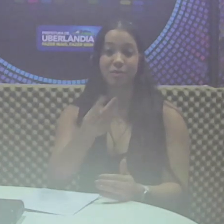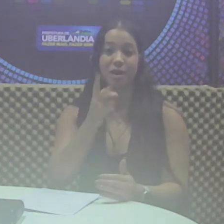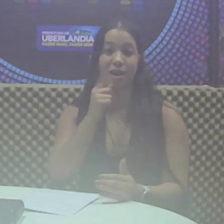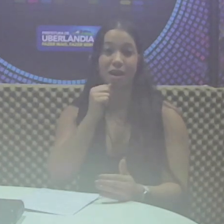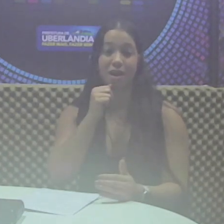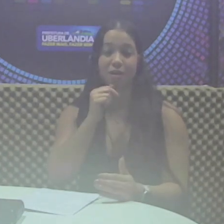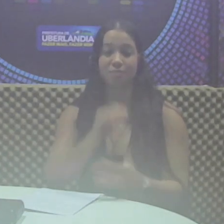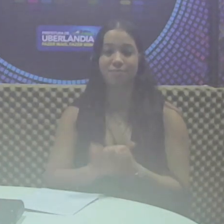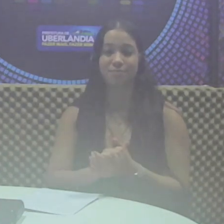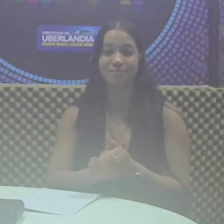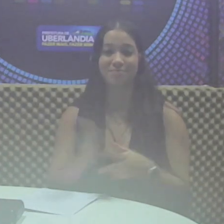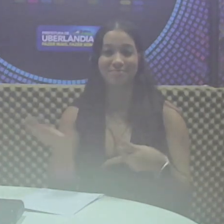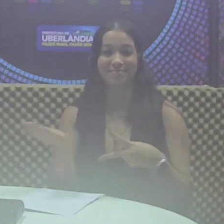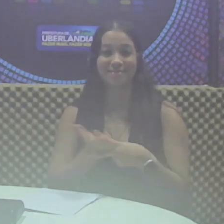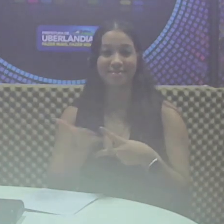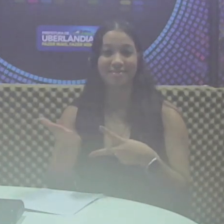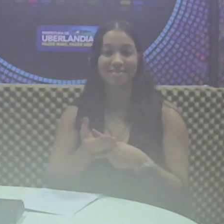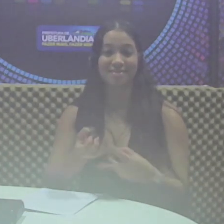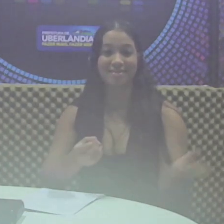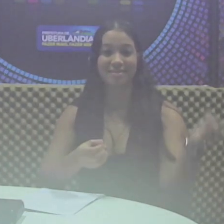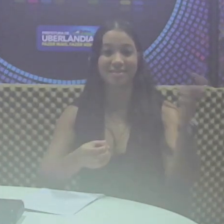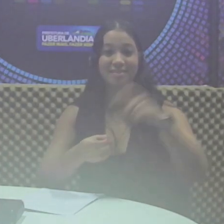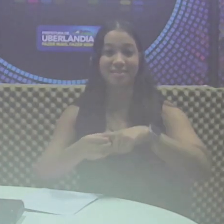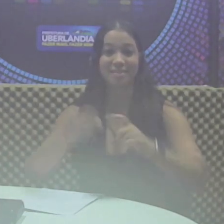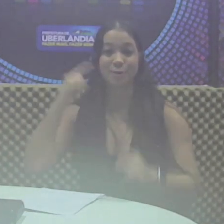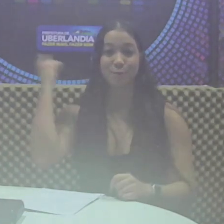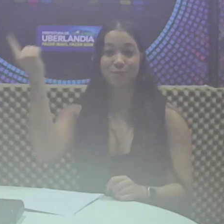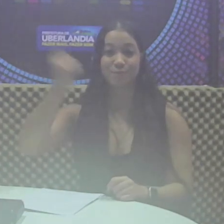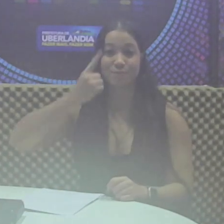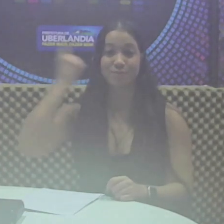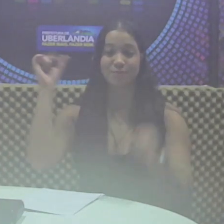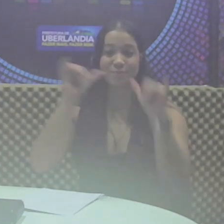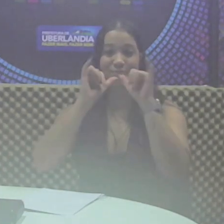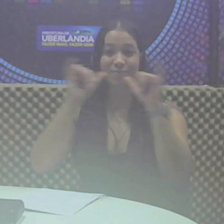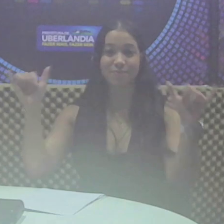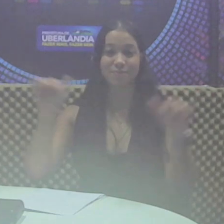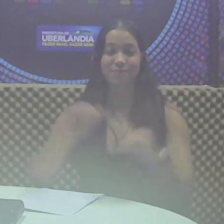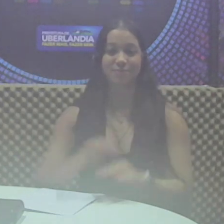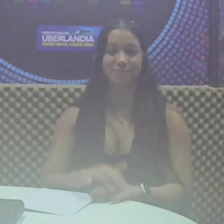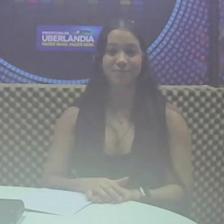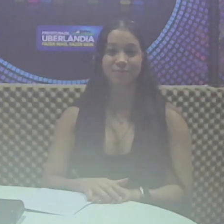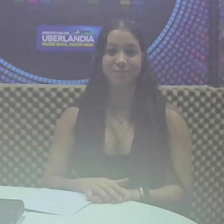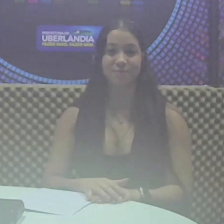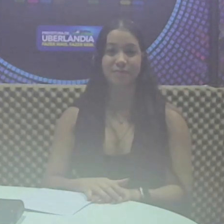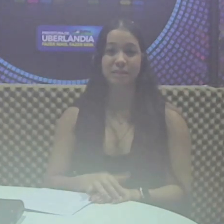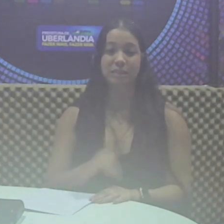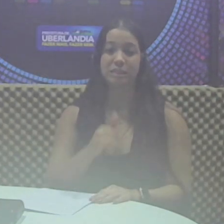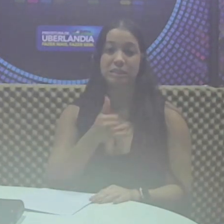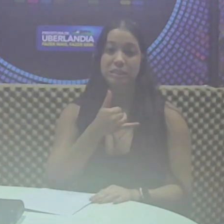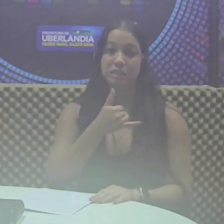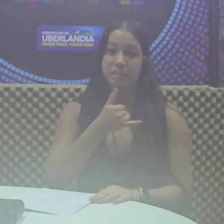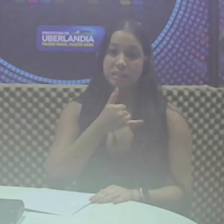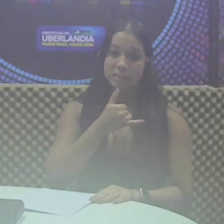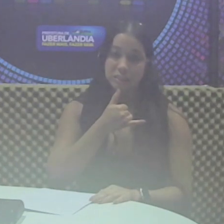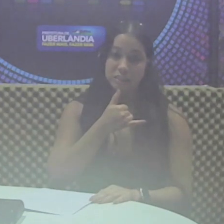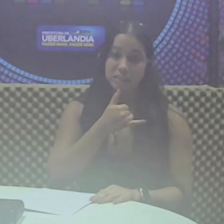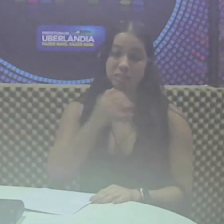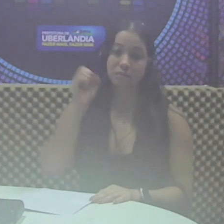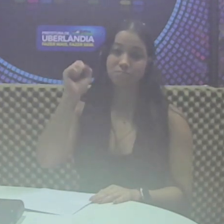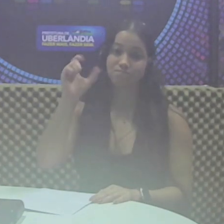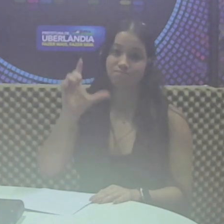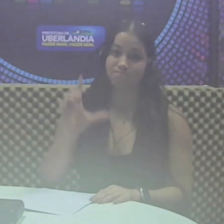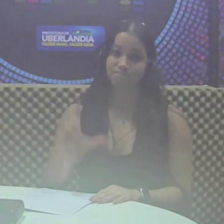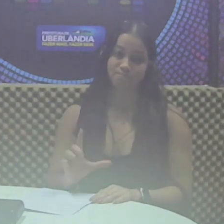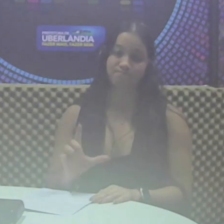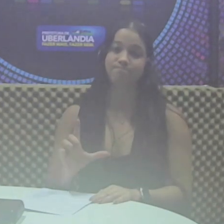Vamos a um breve intervalo e na volta tem o Giro de Notícias. A triste situação que o Rio Grande do Sul enfrenta pode